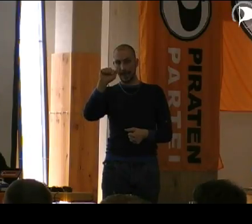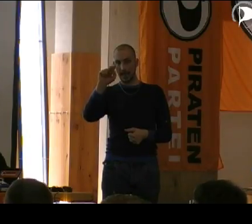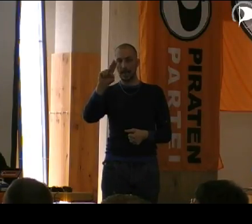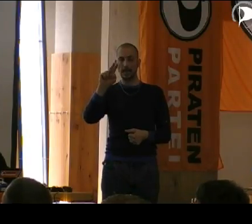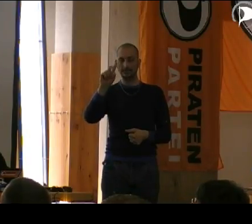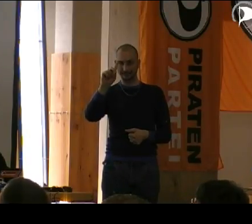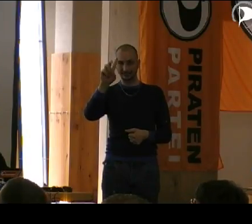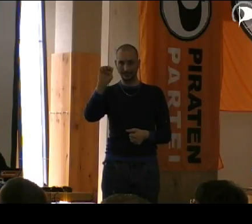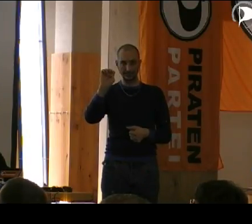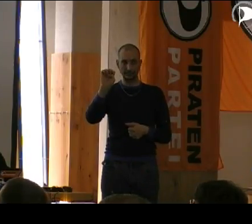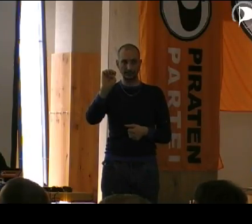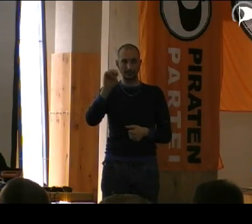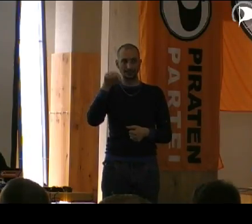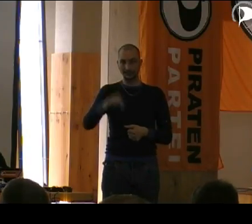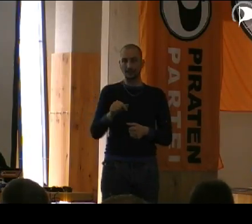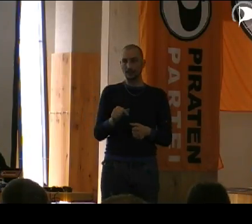macht